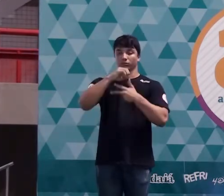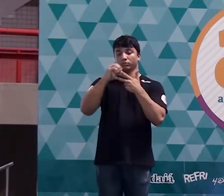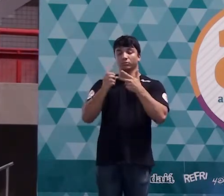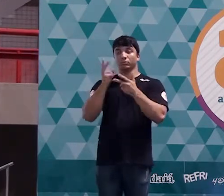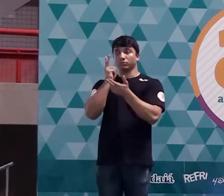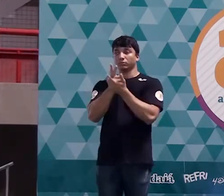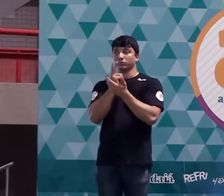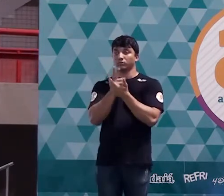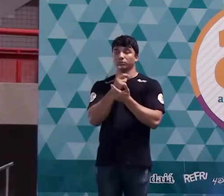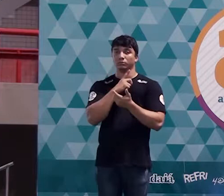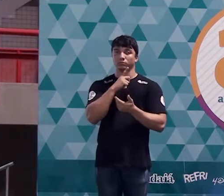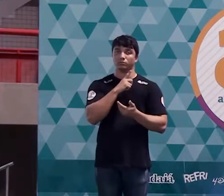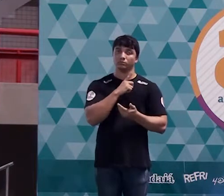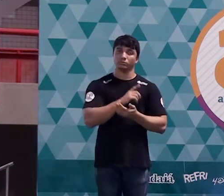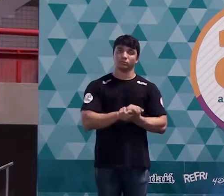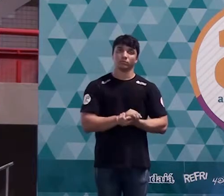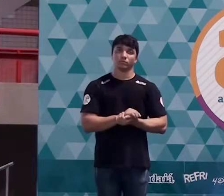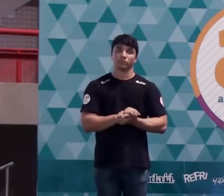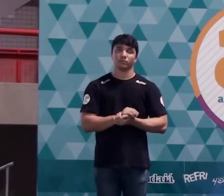cai.